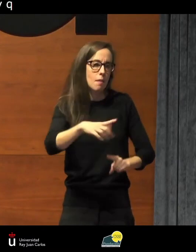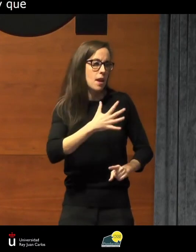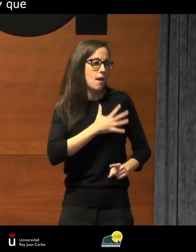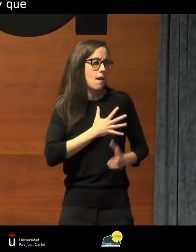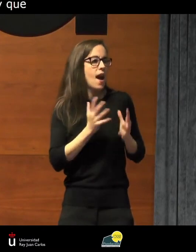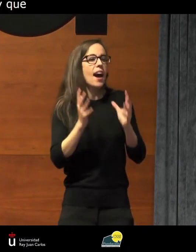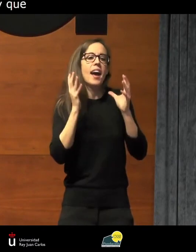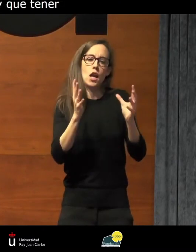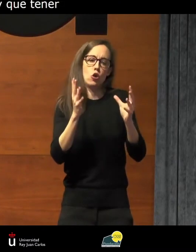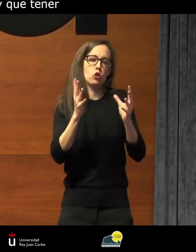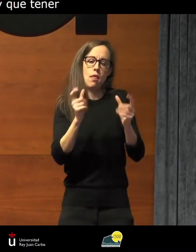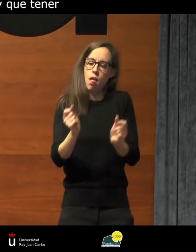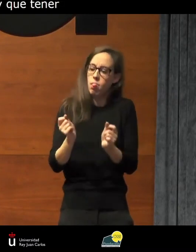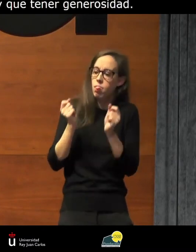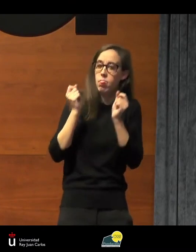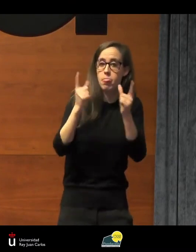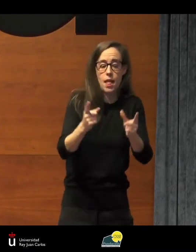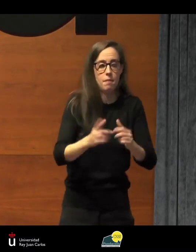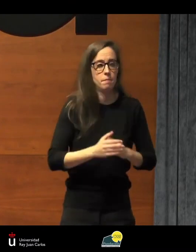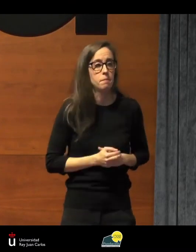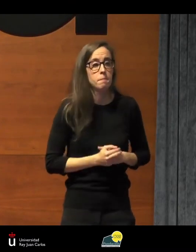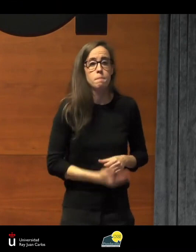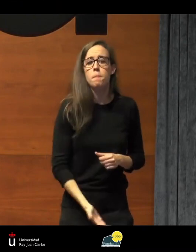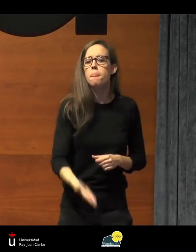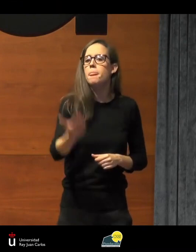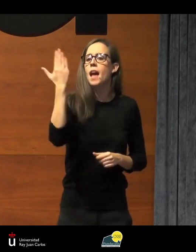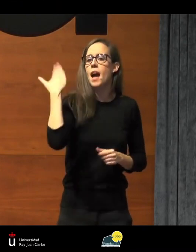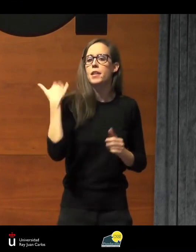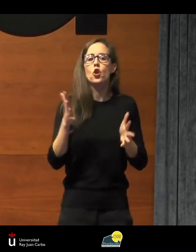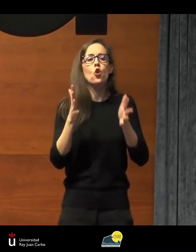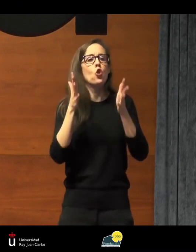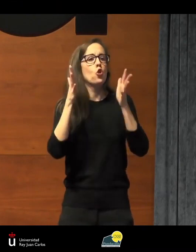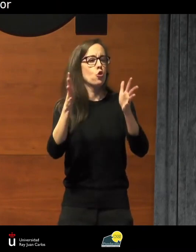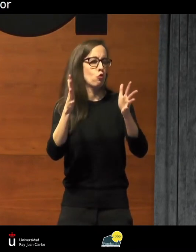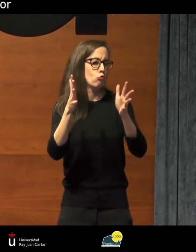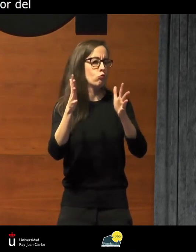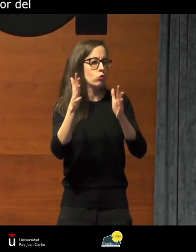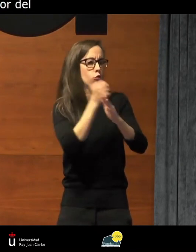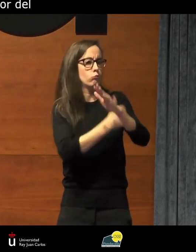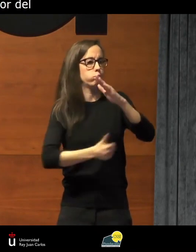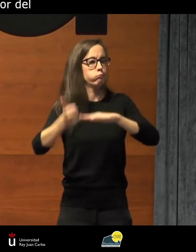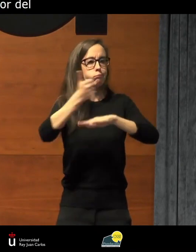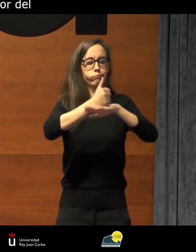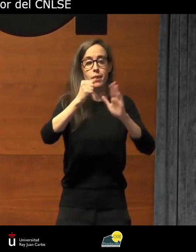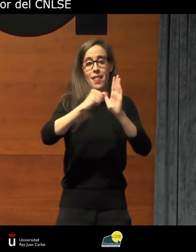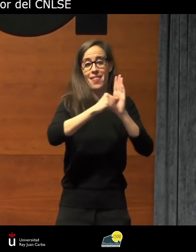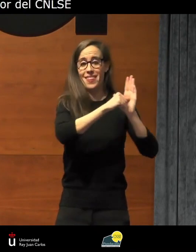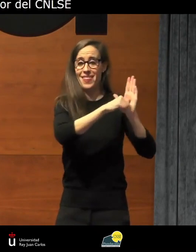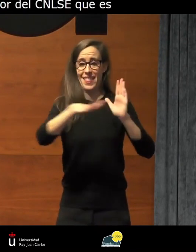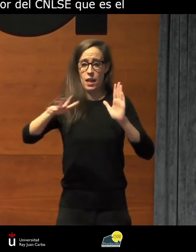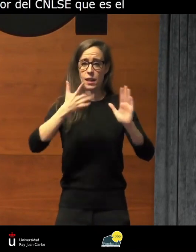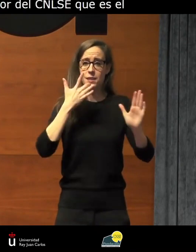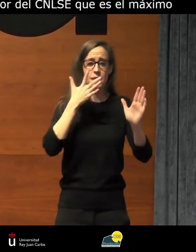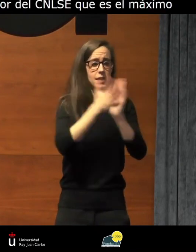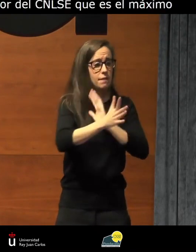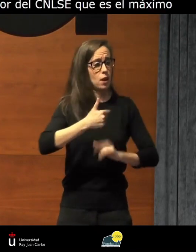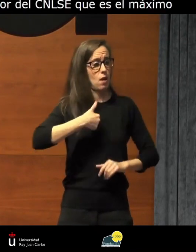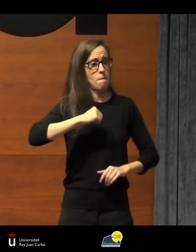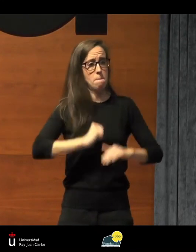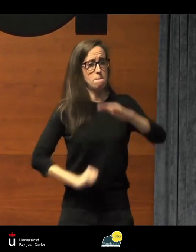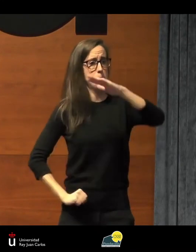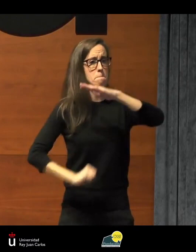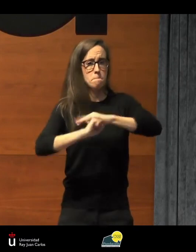Ayer, en el marco del Consejo Rector del CENELSE, que es el máximo órgano de gobierno de este centro público,